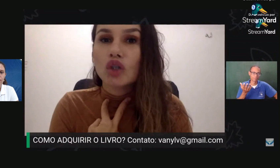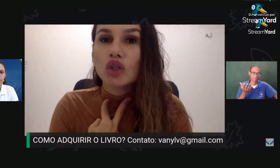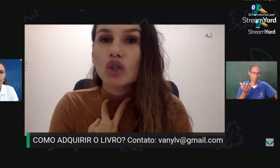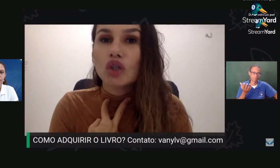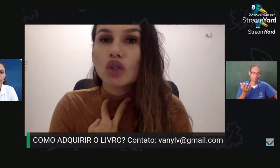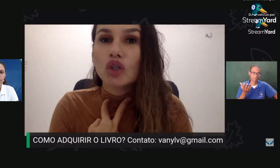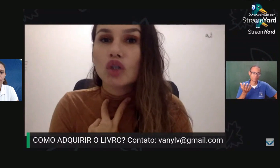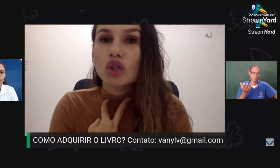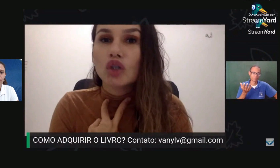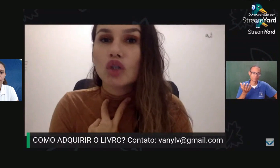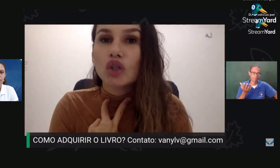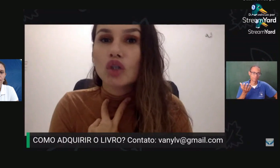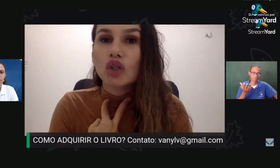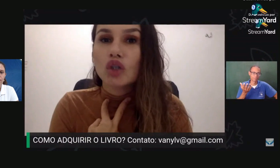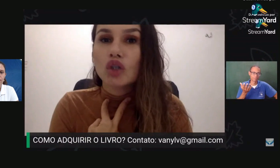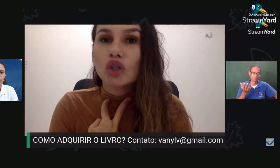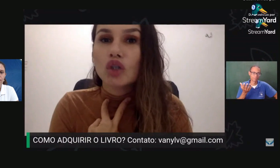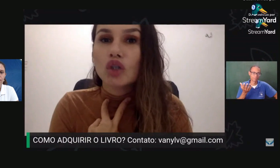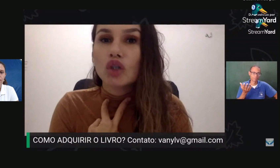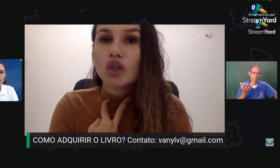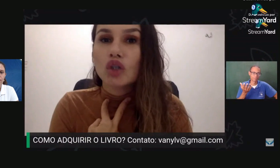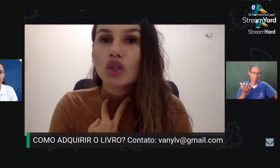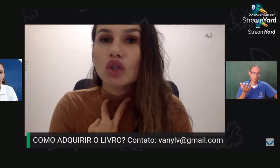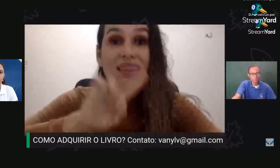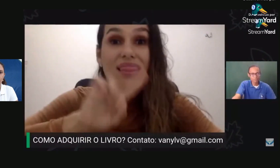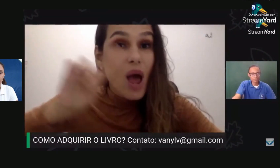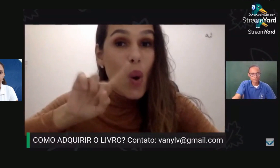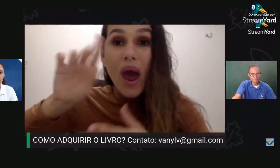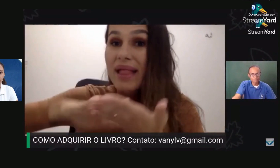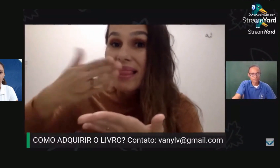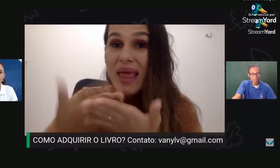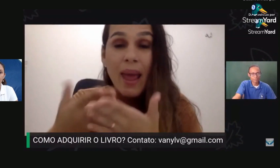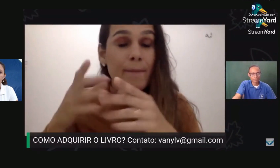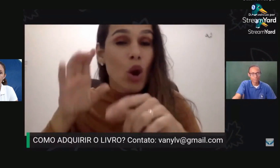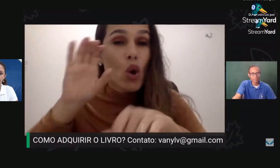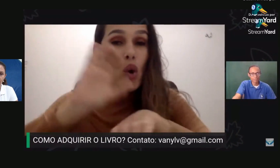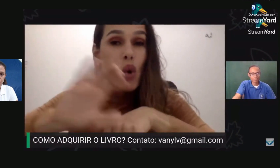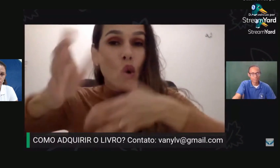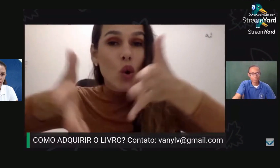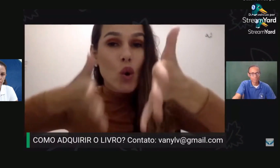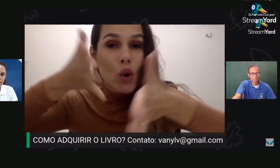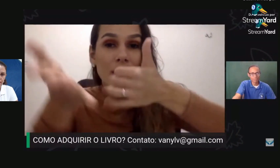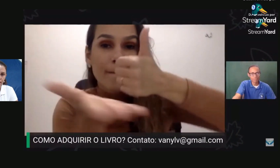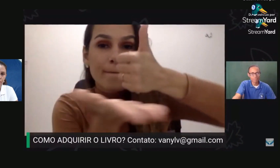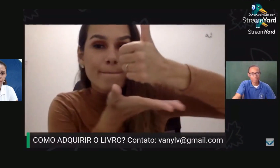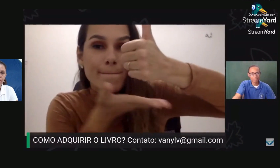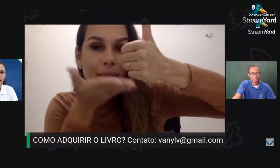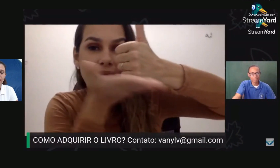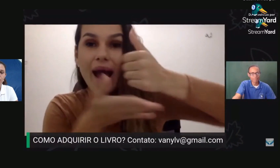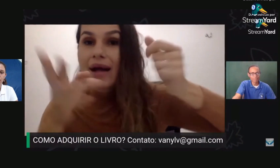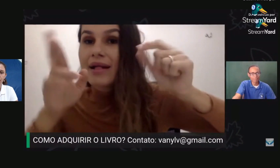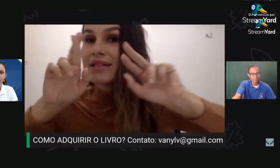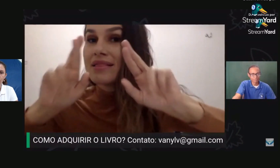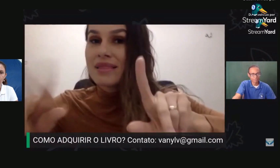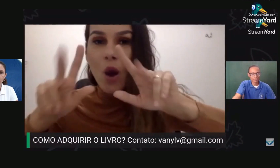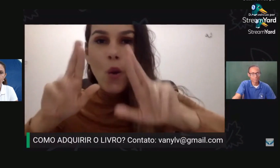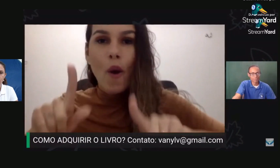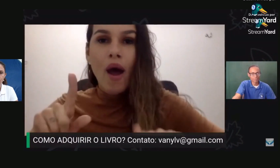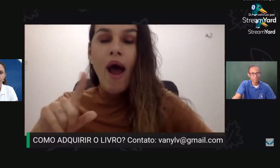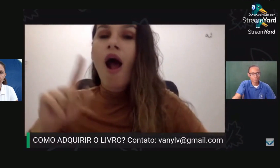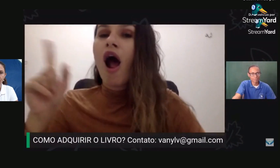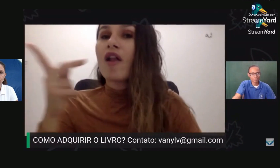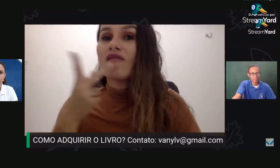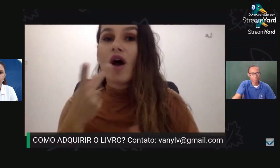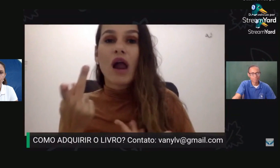né, a coordenação, ali, né, no concurso de Miss, falei, olha, no intérprete de Libras, não. Ele só tem